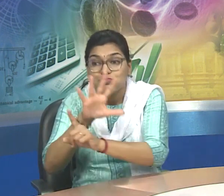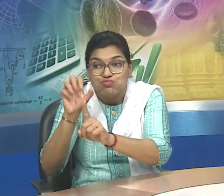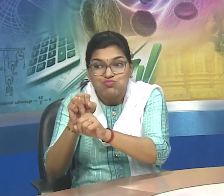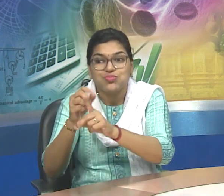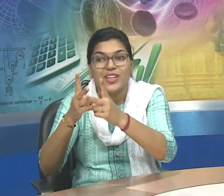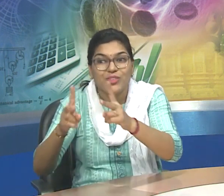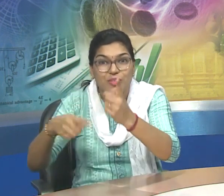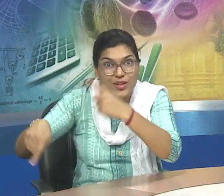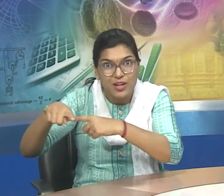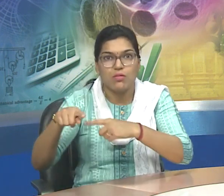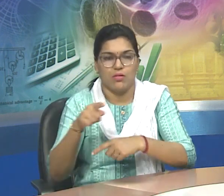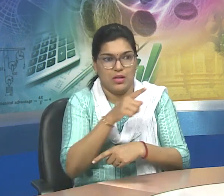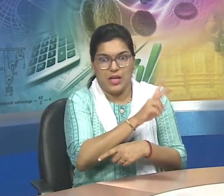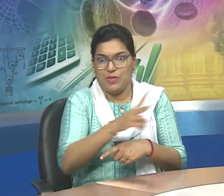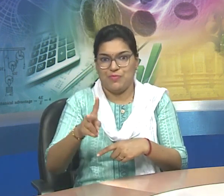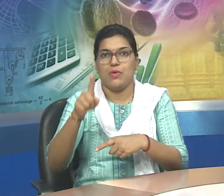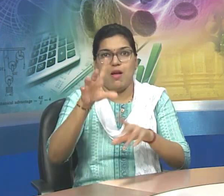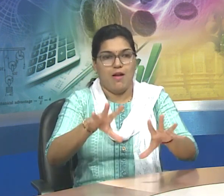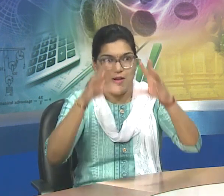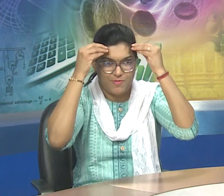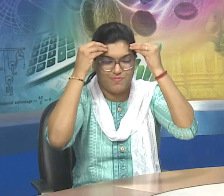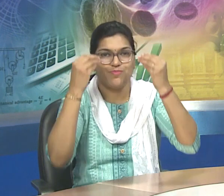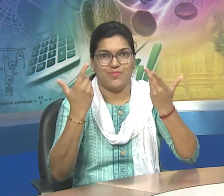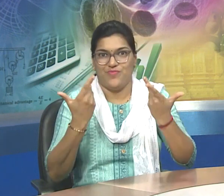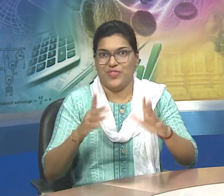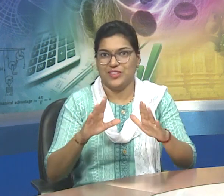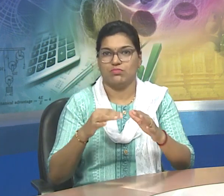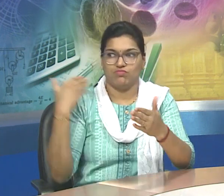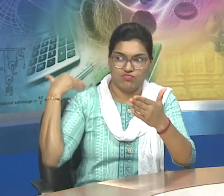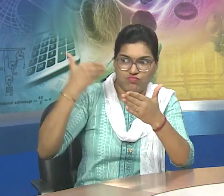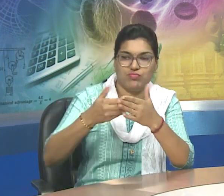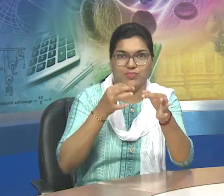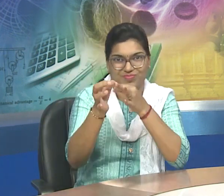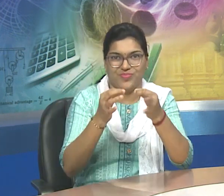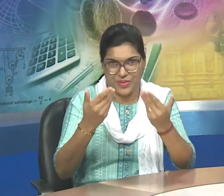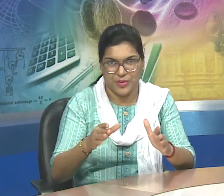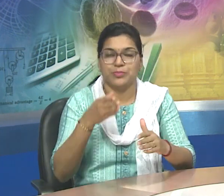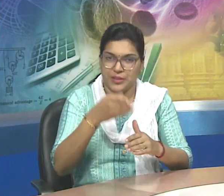राष्ट्र और जो उसमें सांस्कृतिक भिन्नताएं और समानताएं हैं उनको